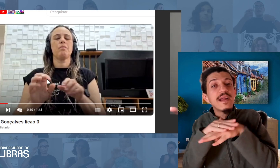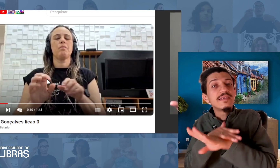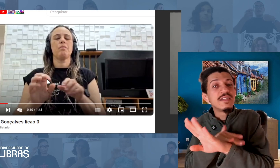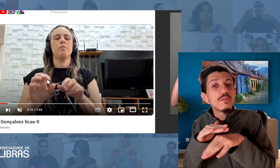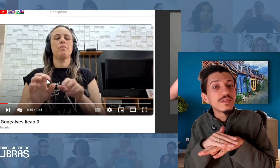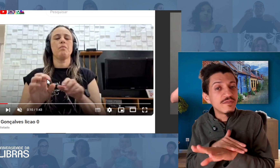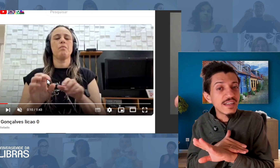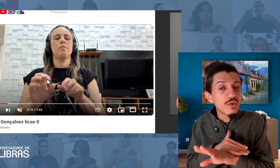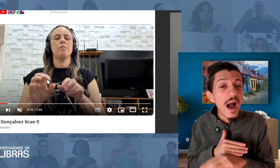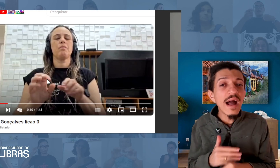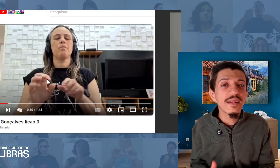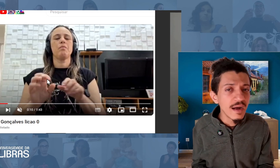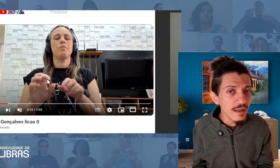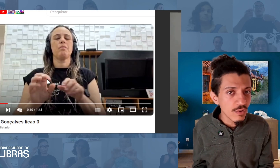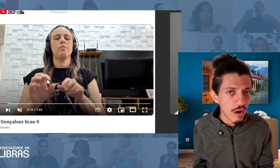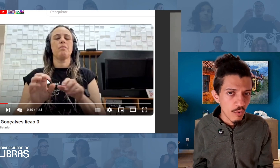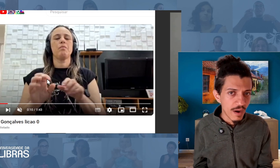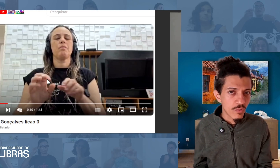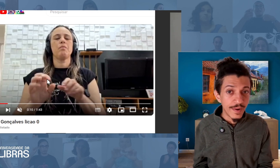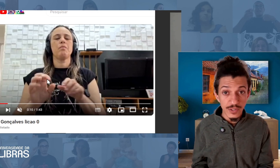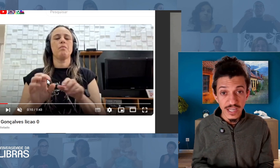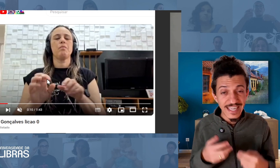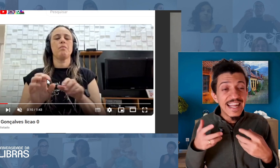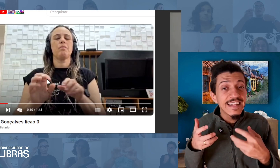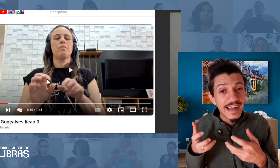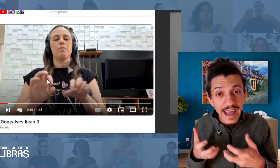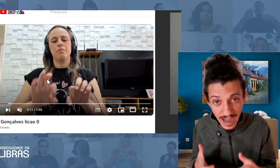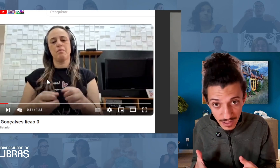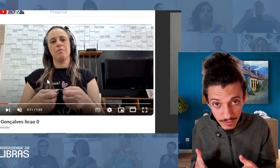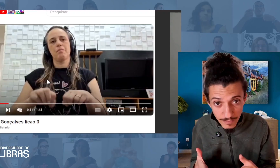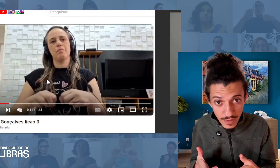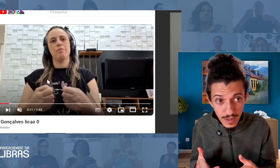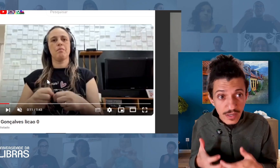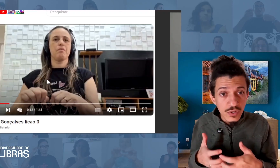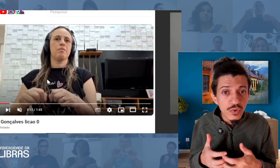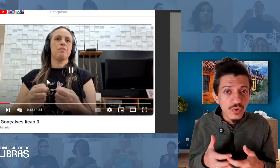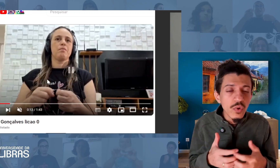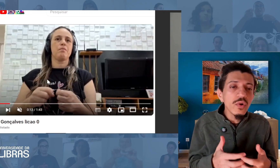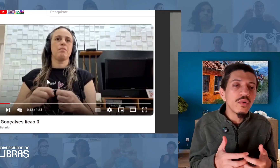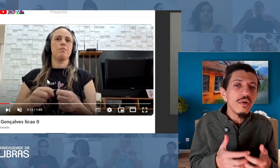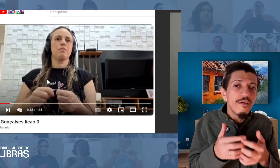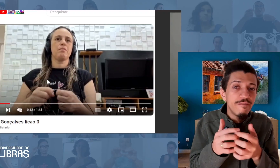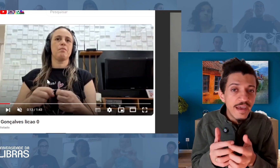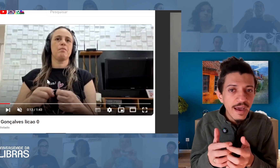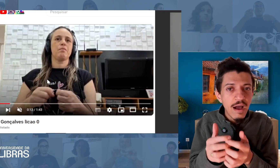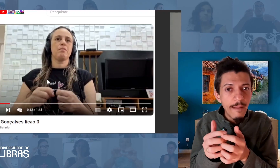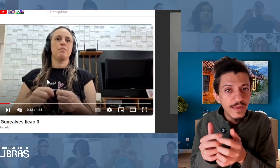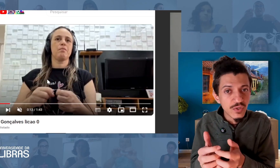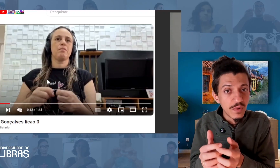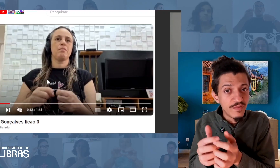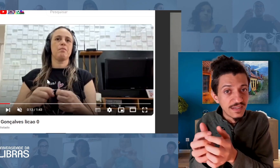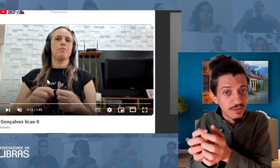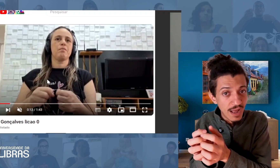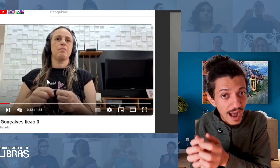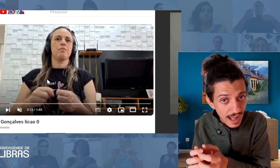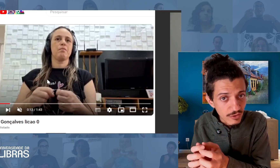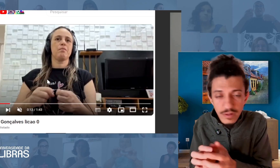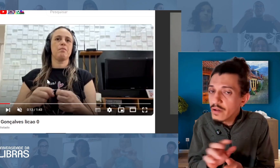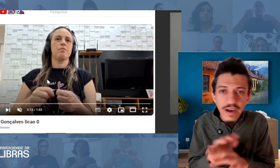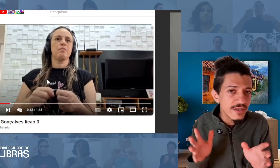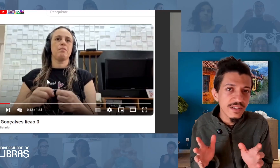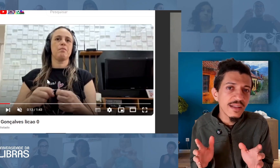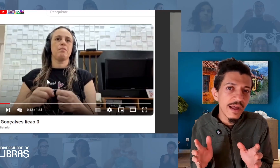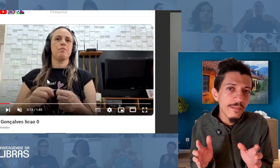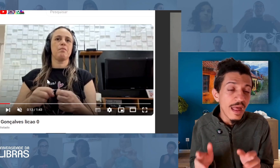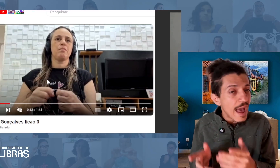que parecia como se estivesse guardando alguma coisa, ou seja, está errado. Se o surdo ver a pessoa fazendo errado, não